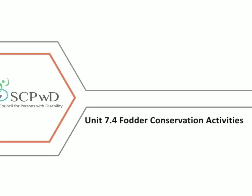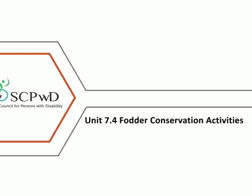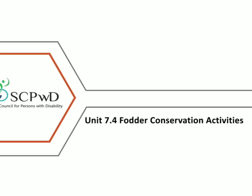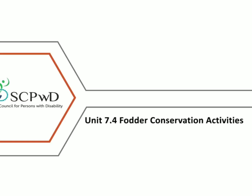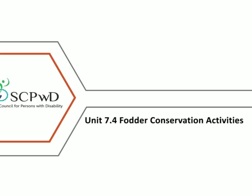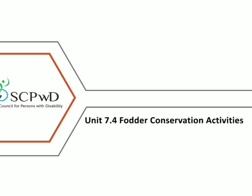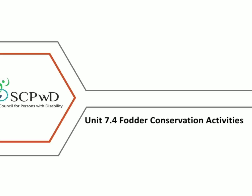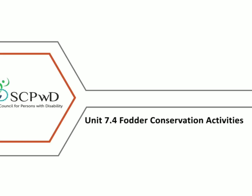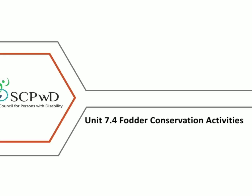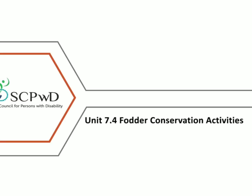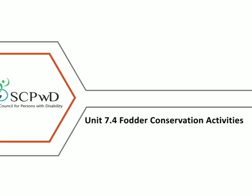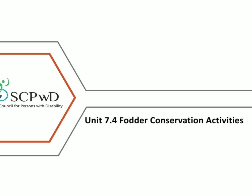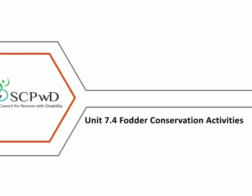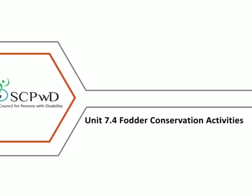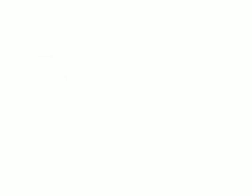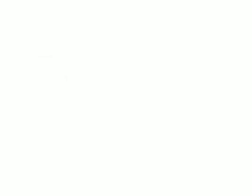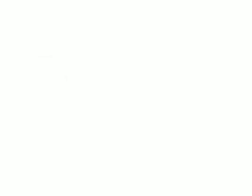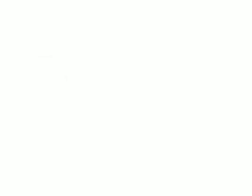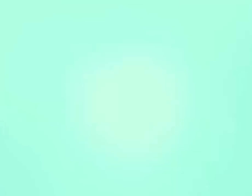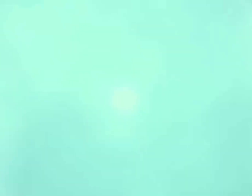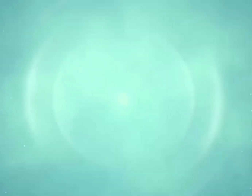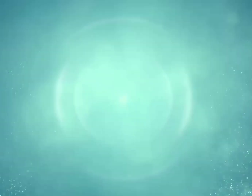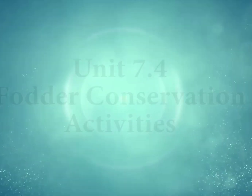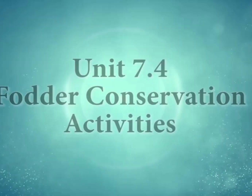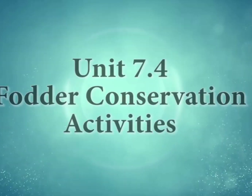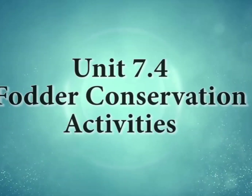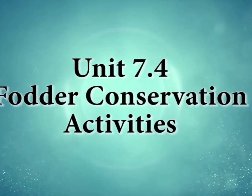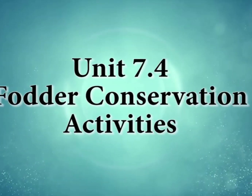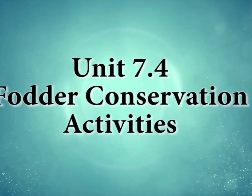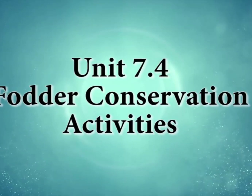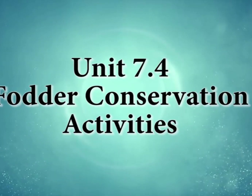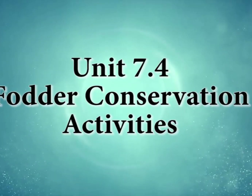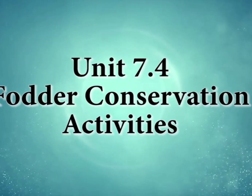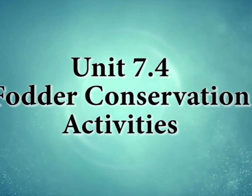इकाई 7.4 चारा संरक्षण गतिविधियाँ।